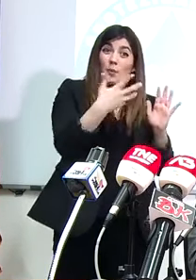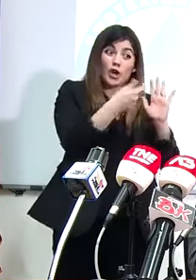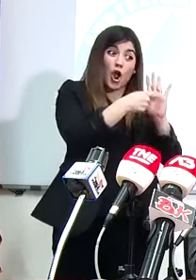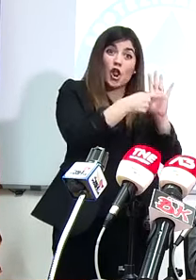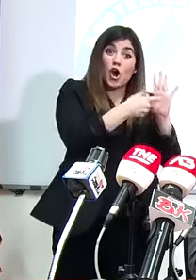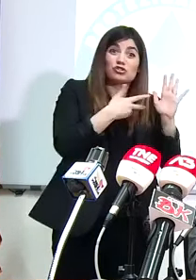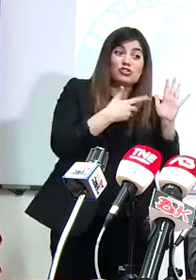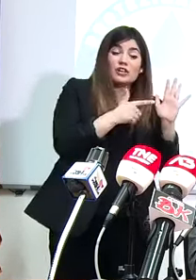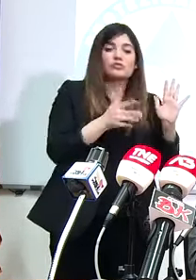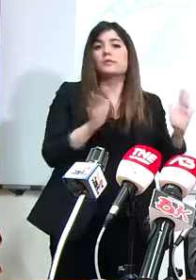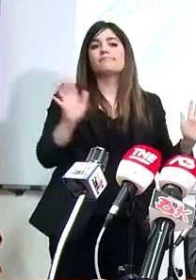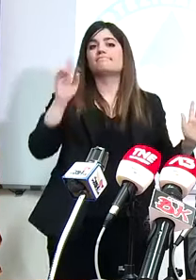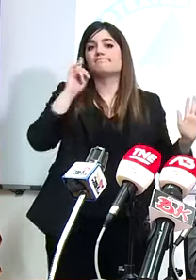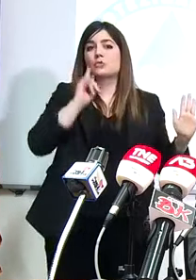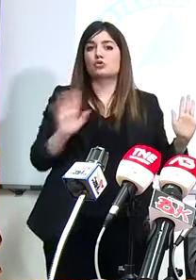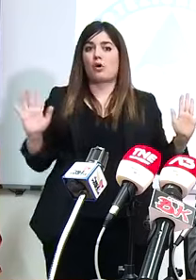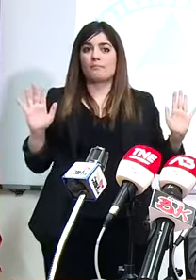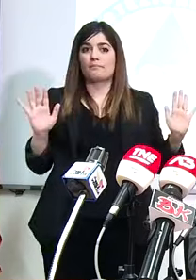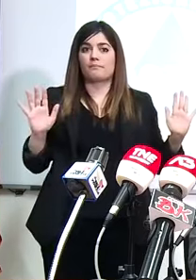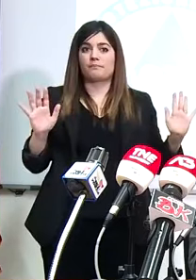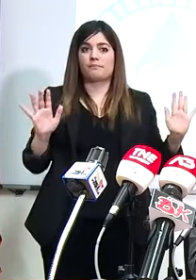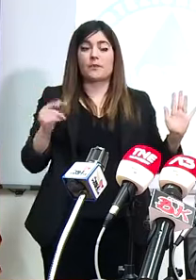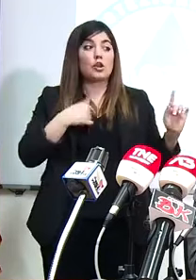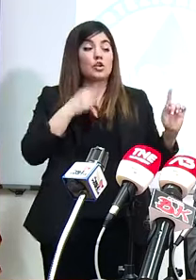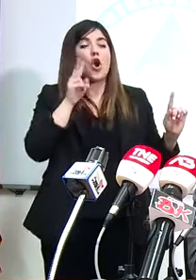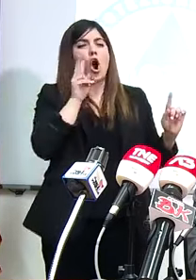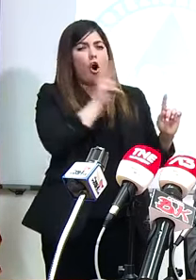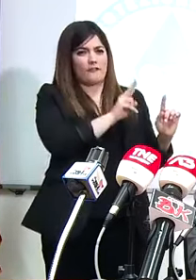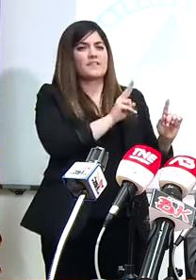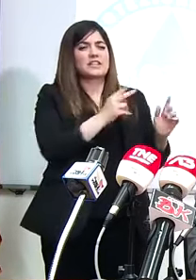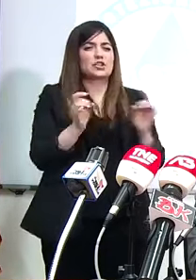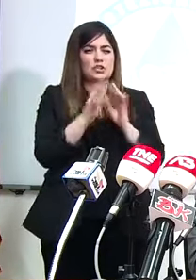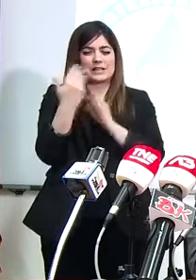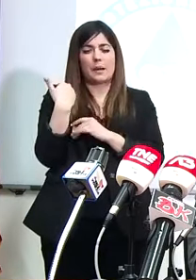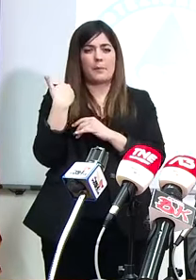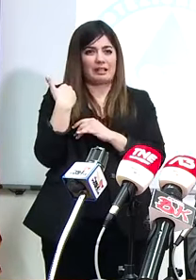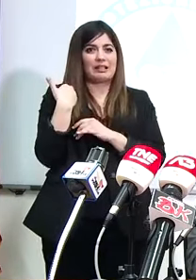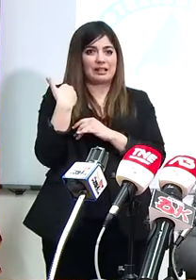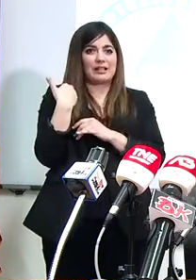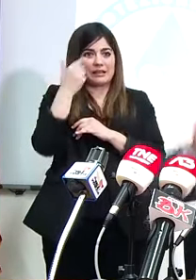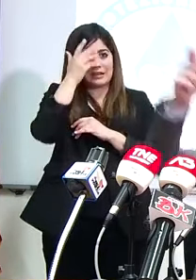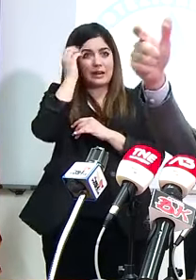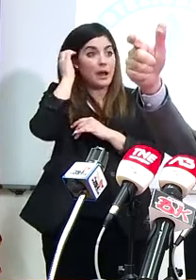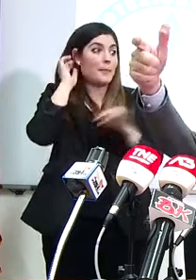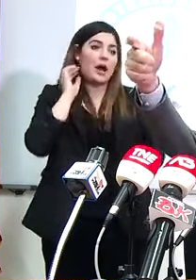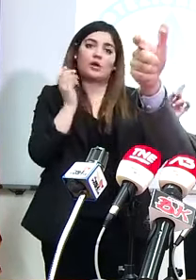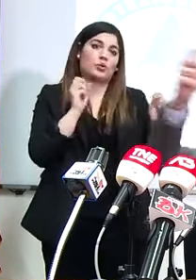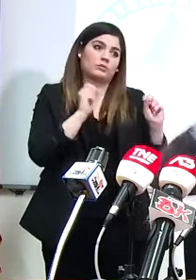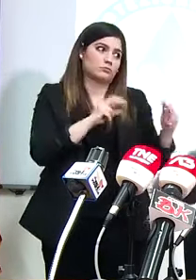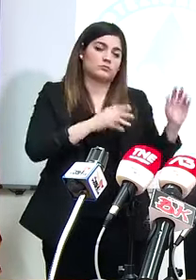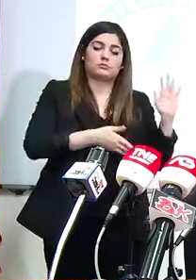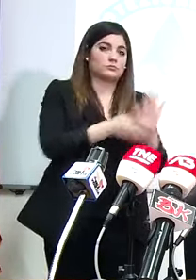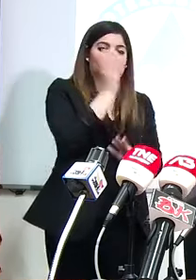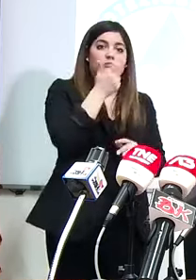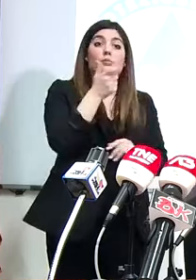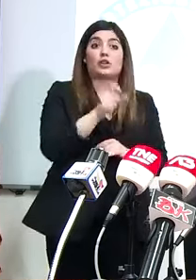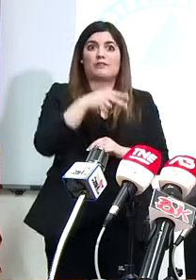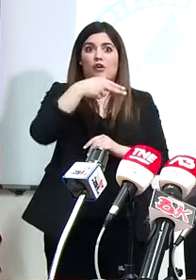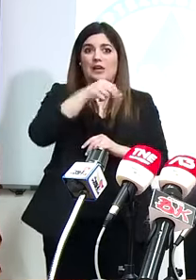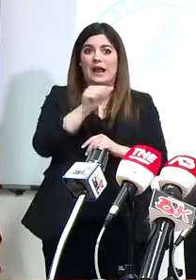stamattina mi diceva che aveva la massima ce l'aveva già detto ieri che va l'appuntamento con i nas che di riferimento sono su treviso